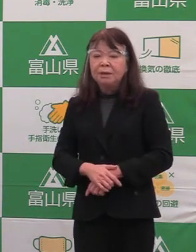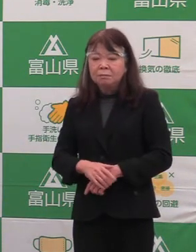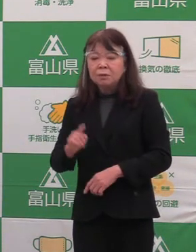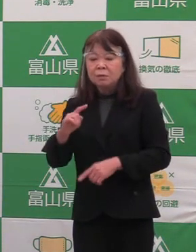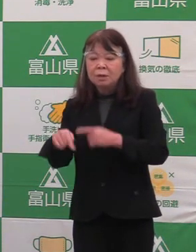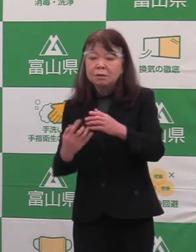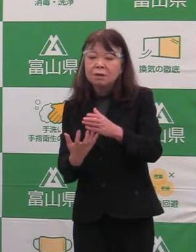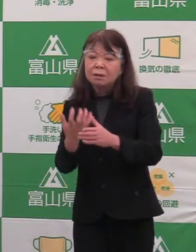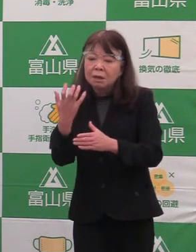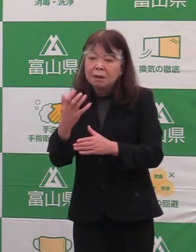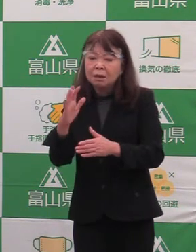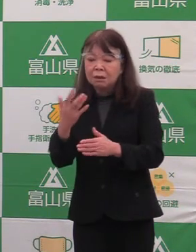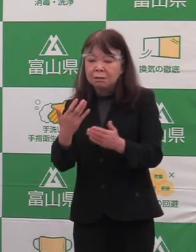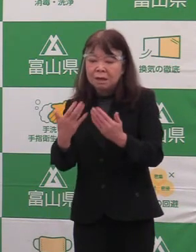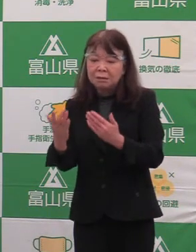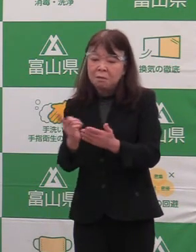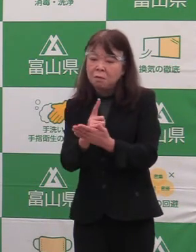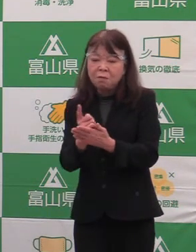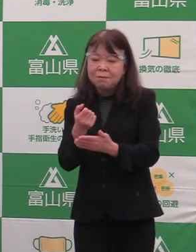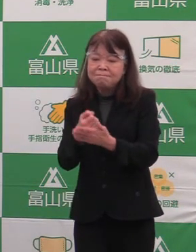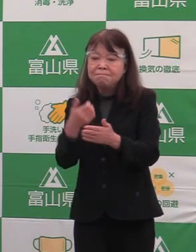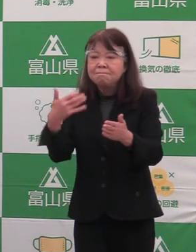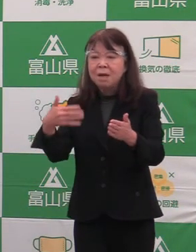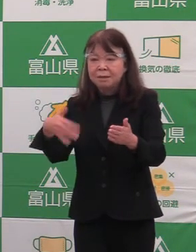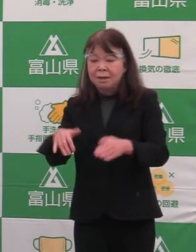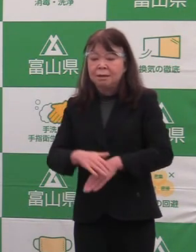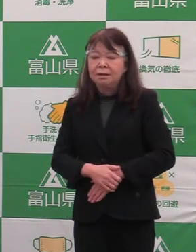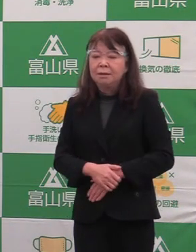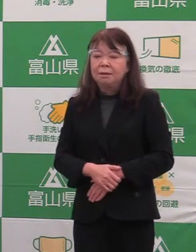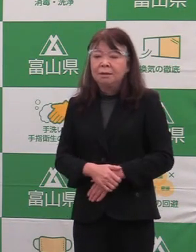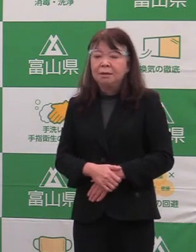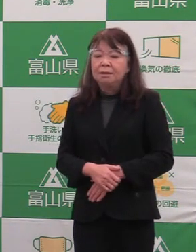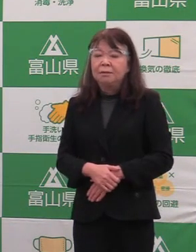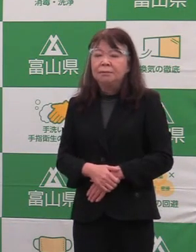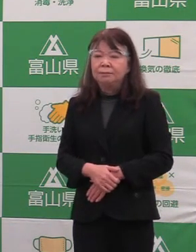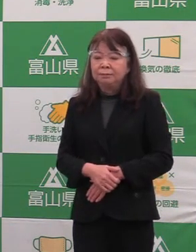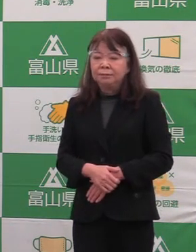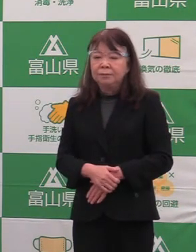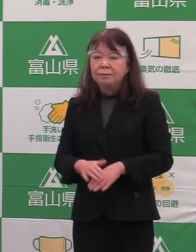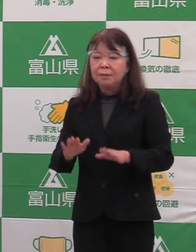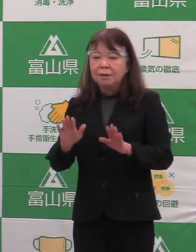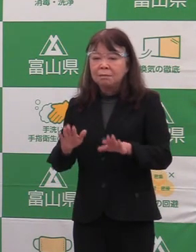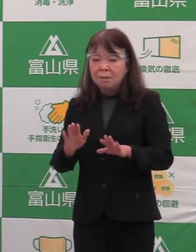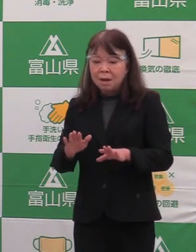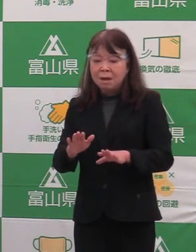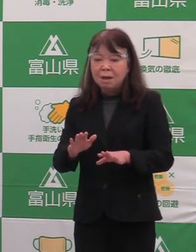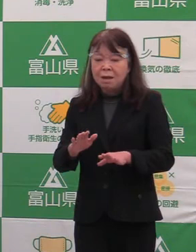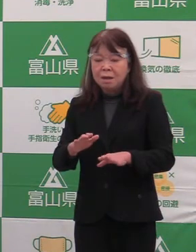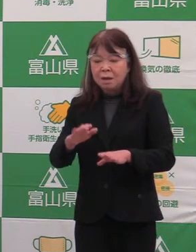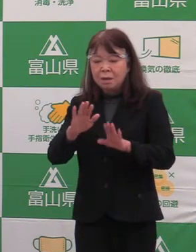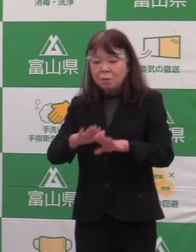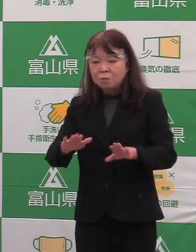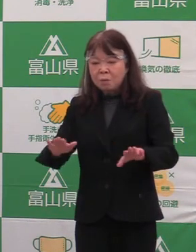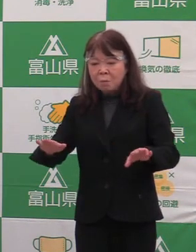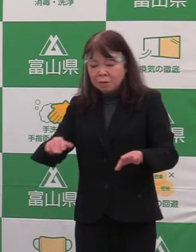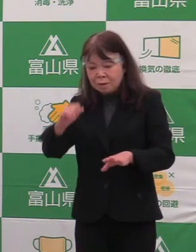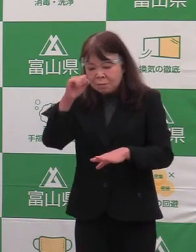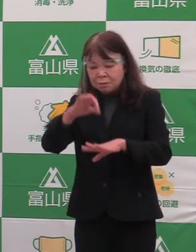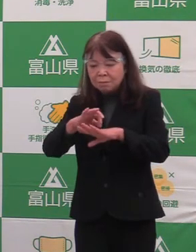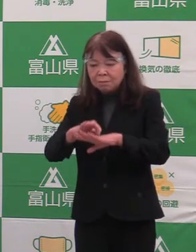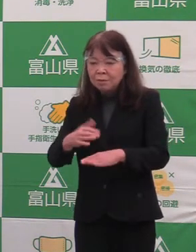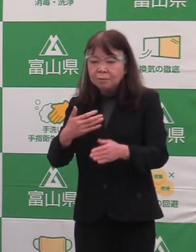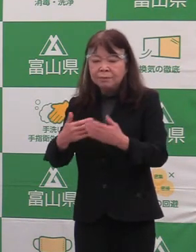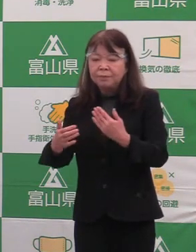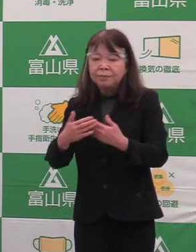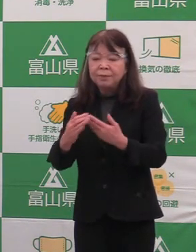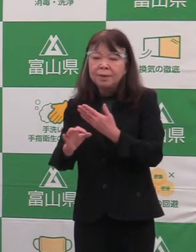方向が決まったということはありません。ただ幸いこれまでその年代では重症化した例はない、